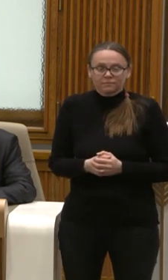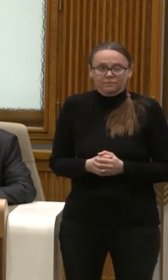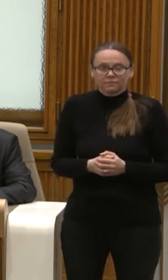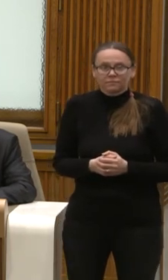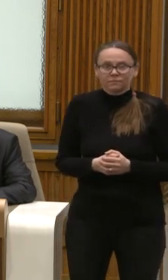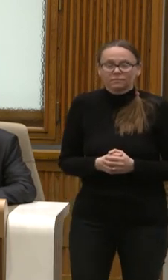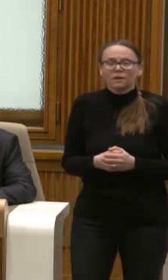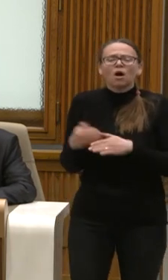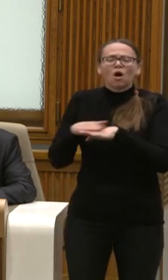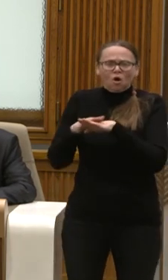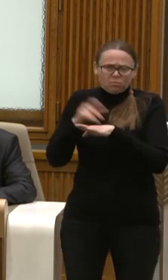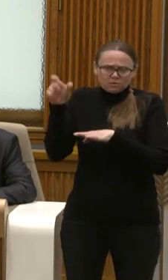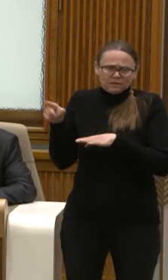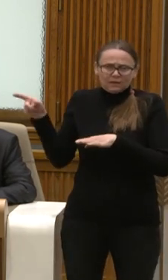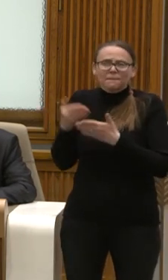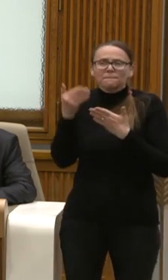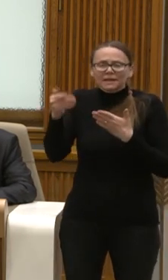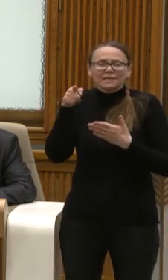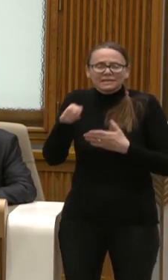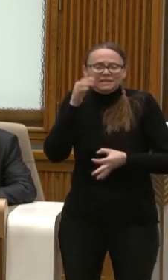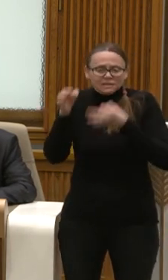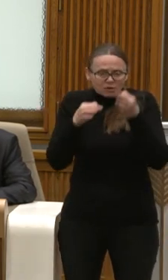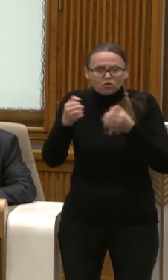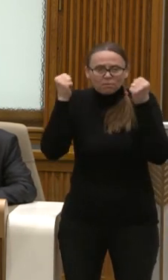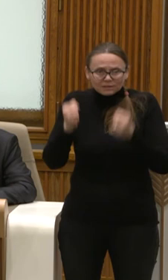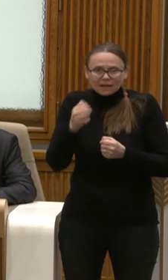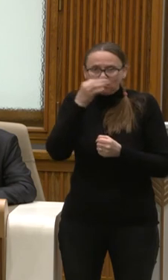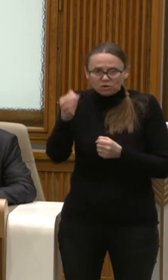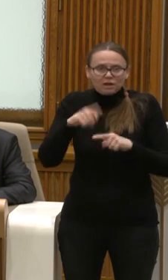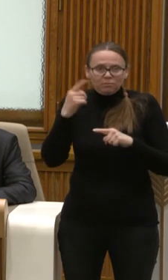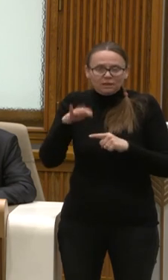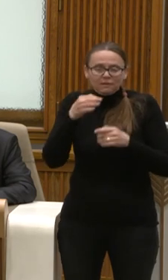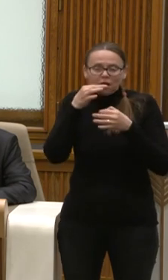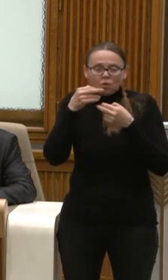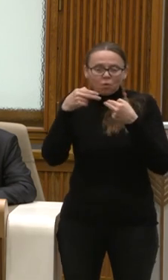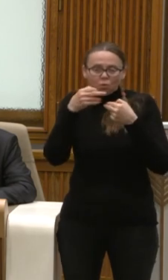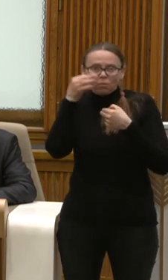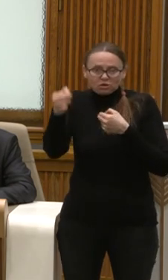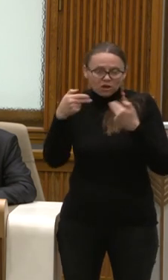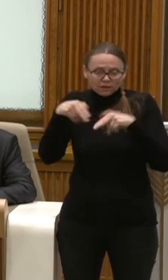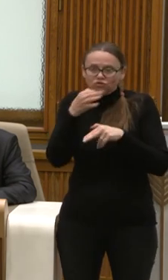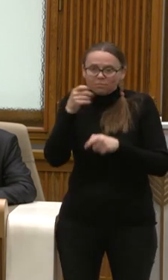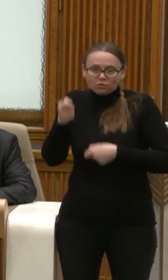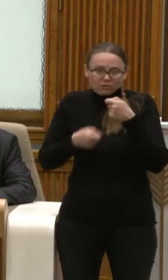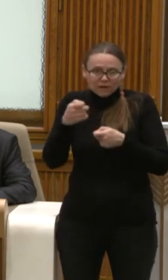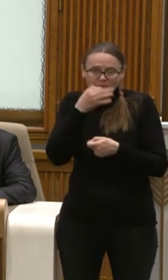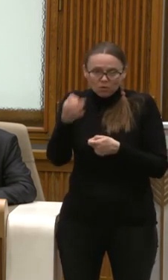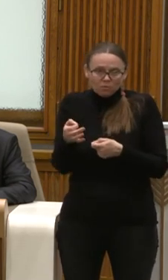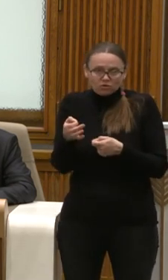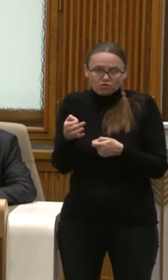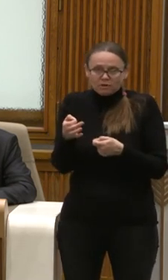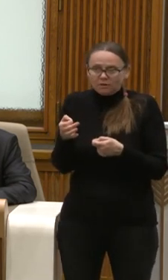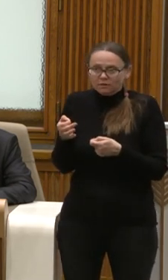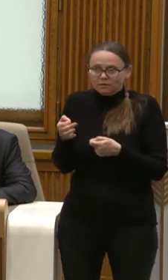Glede, oprostite, no, jaz predlagam, da tisti, ki sprašuje, postavi vprašanje, potem se na ta vprašanje odgovori, če so še dodatno vprašanje.